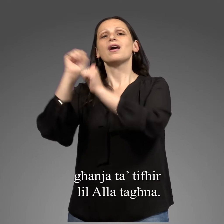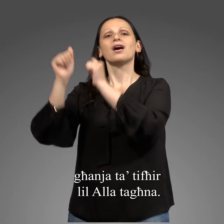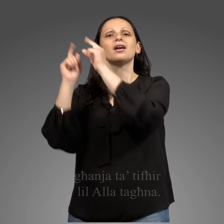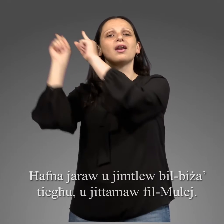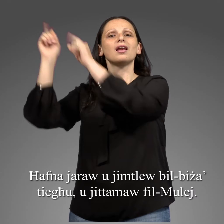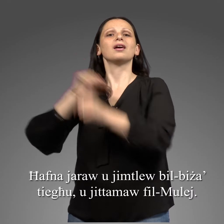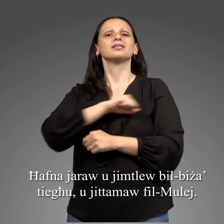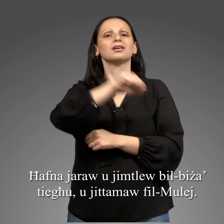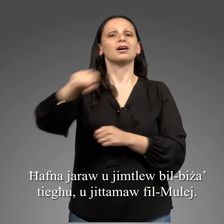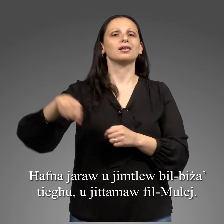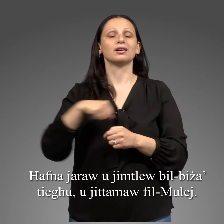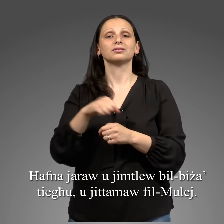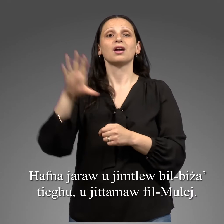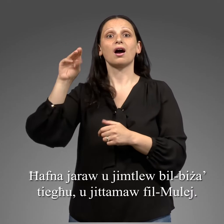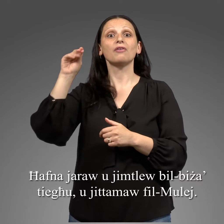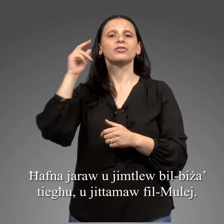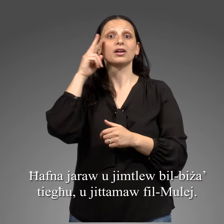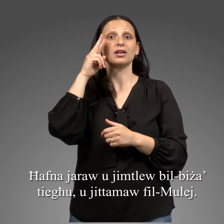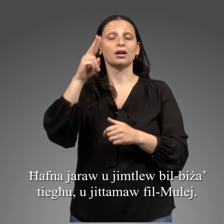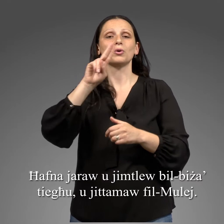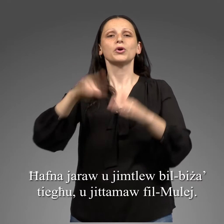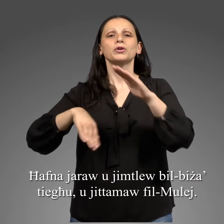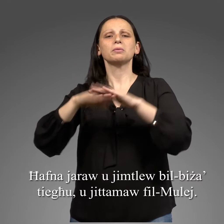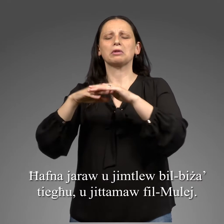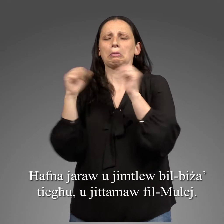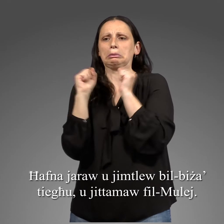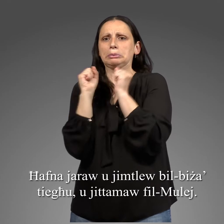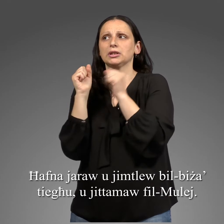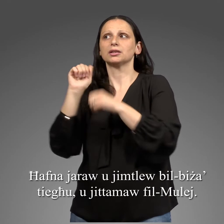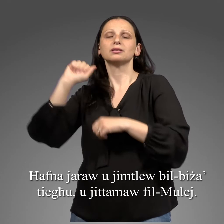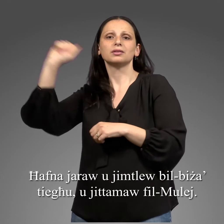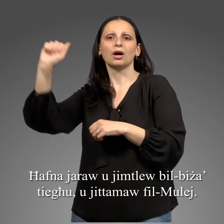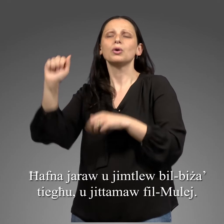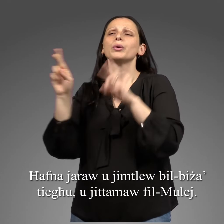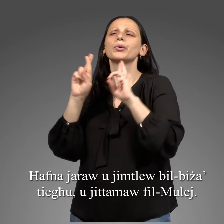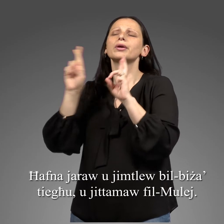ħafna jaraħu u-jintlew bil-bizatiju u-jittamaw fil-muliħ